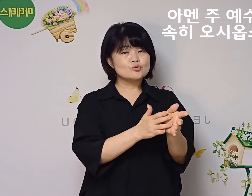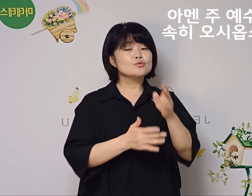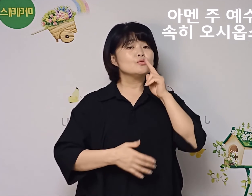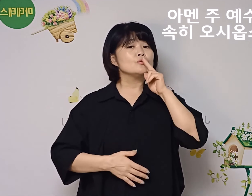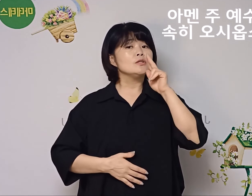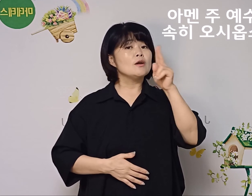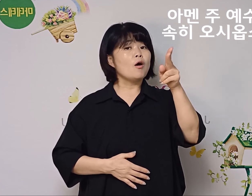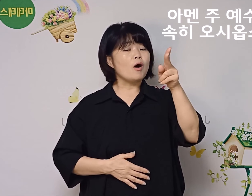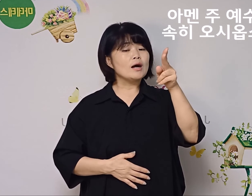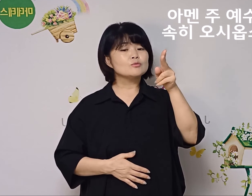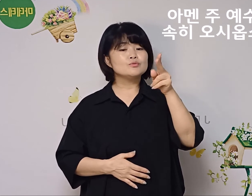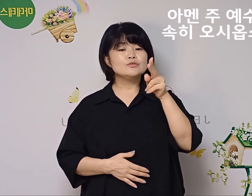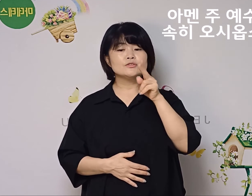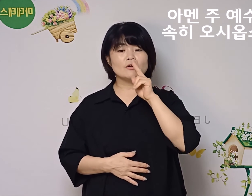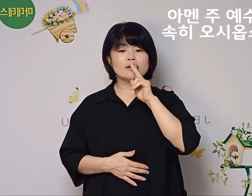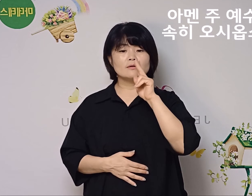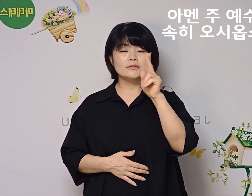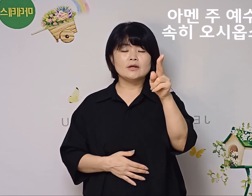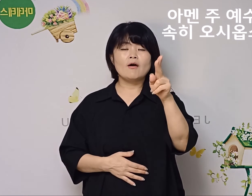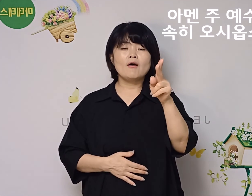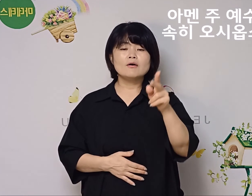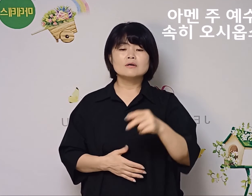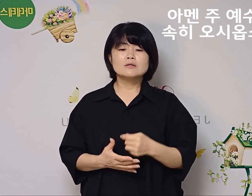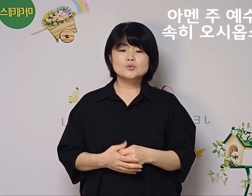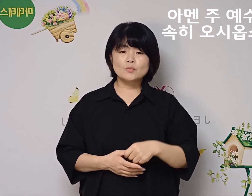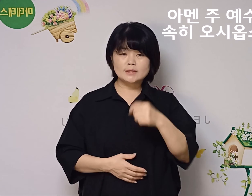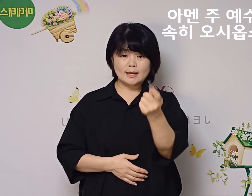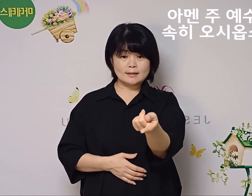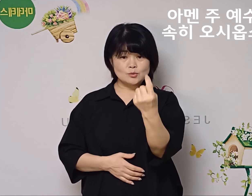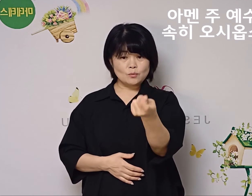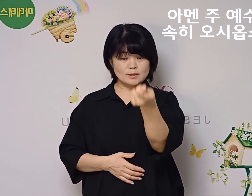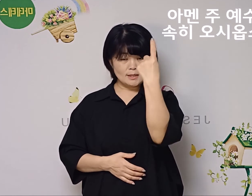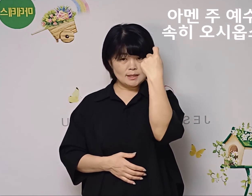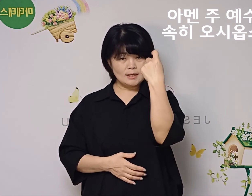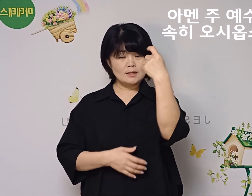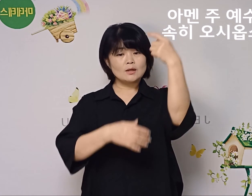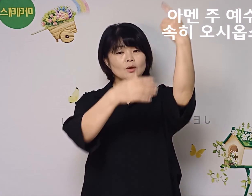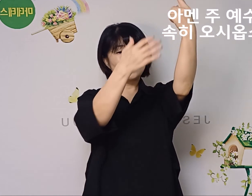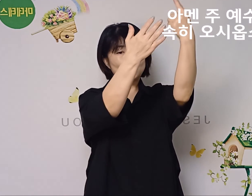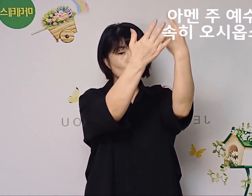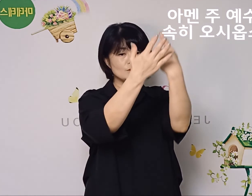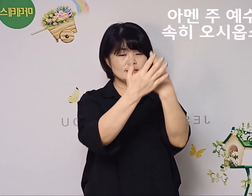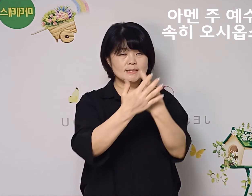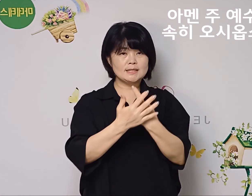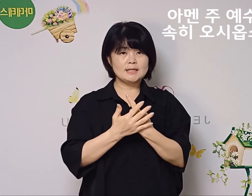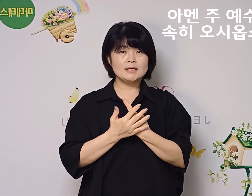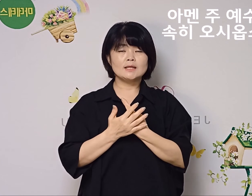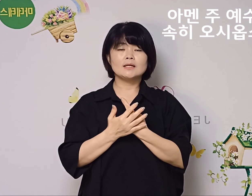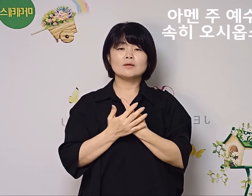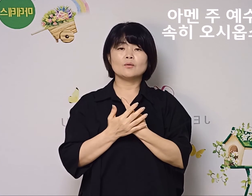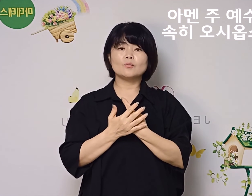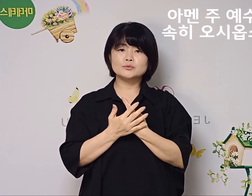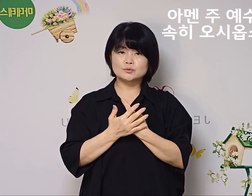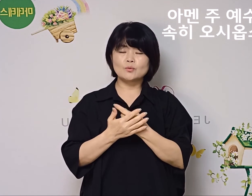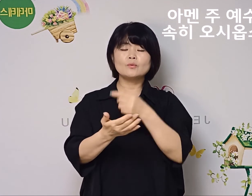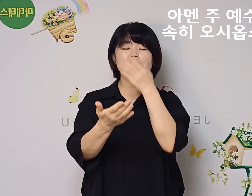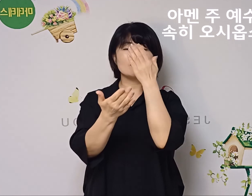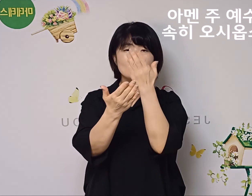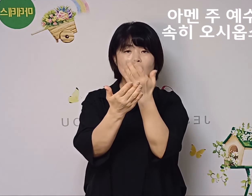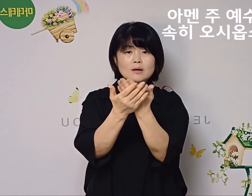예수 여 하고 부르는 거예요. 여 속히 아까 속히 오시 옵소서